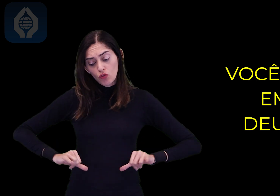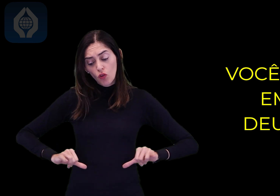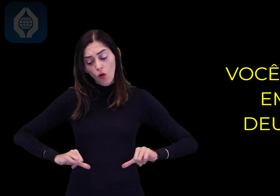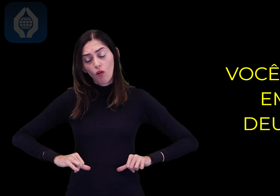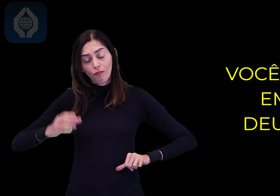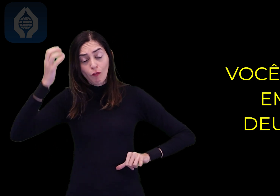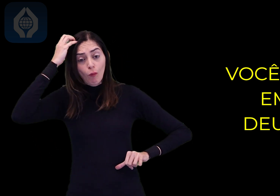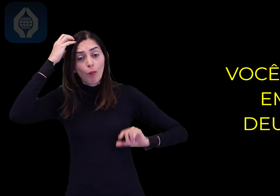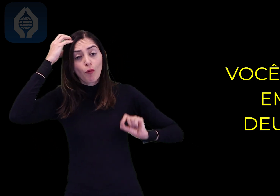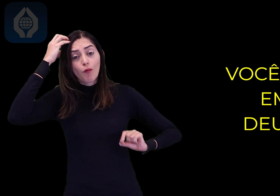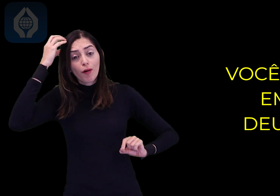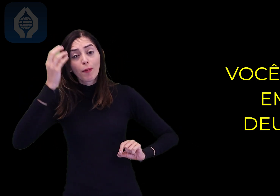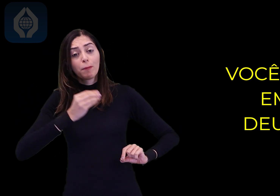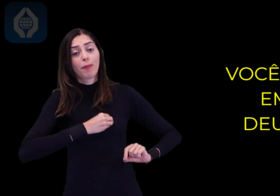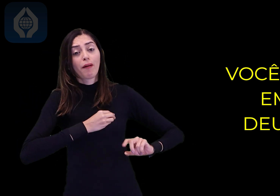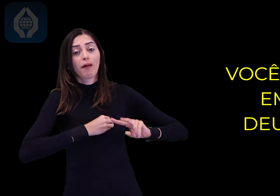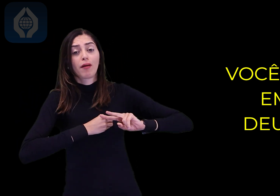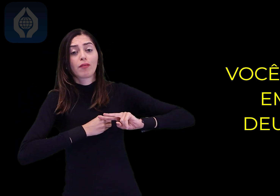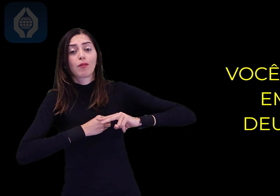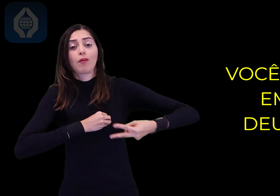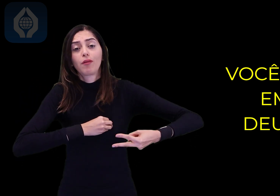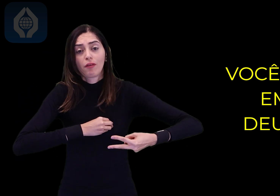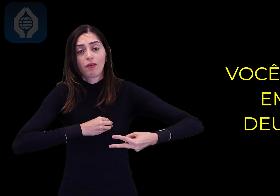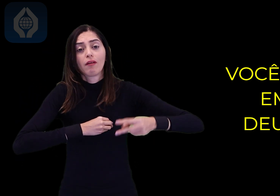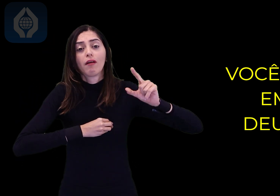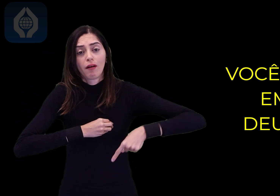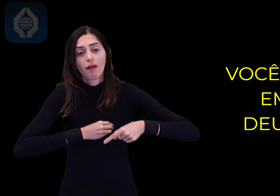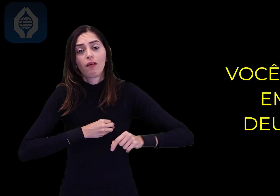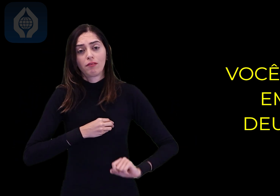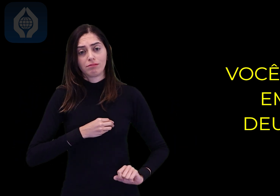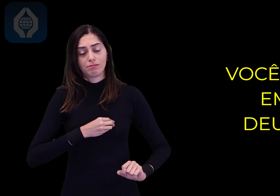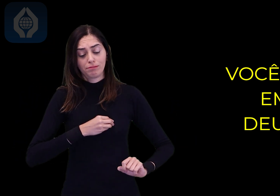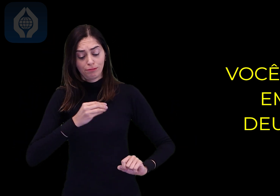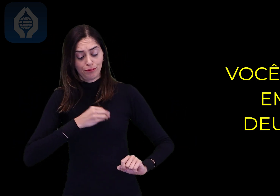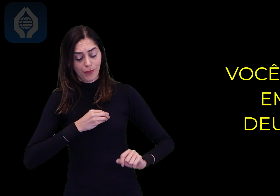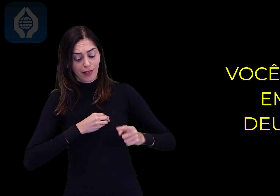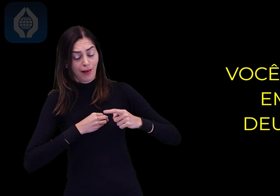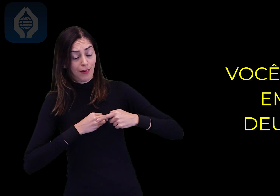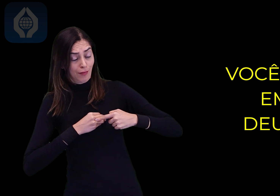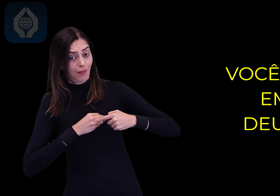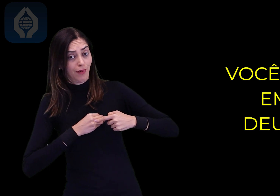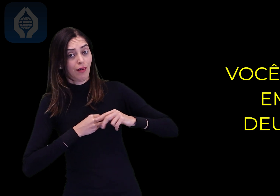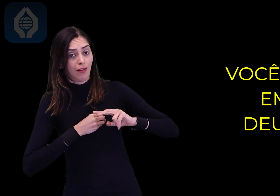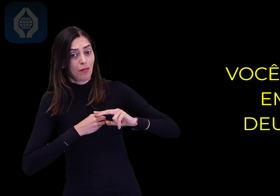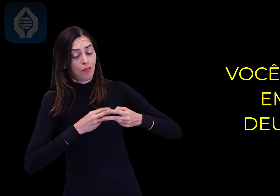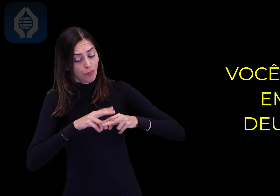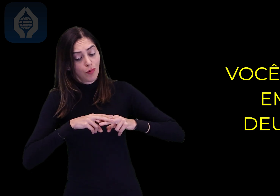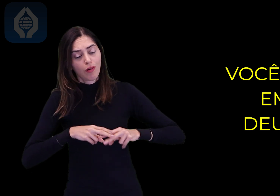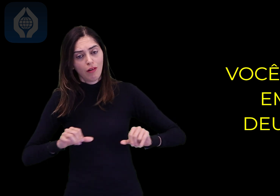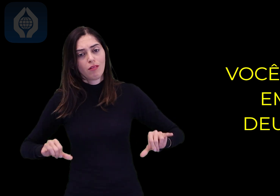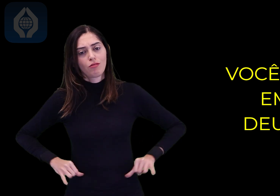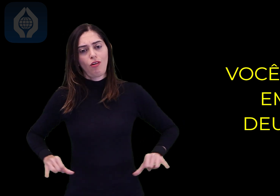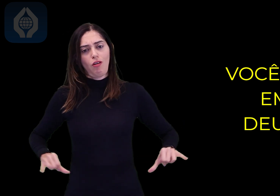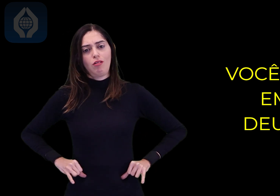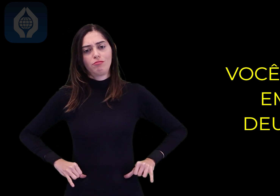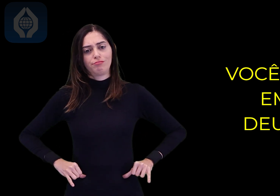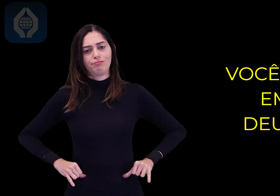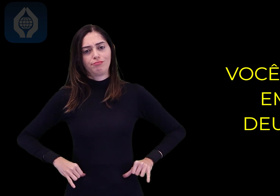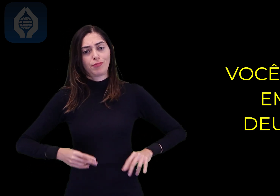não é de Deus se o homem sofre. É resultado da pecaminosidade do homem. Nós sofremos por causa dos nossos